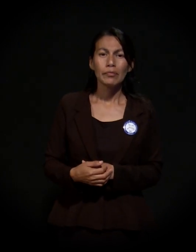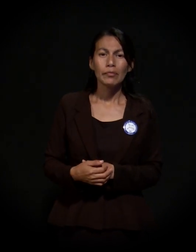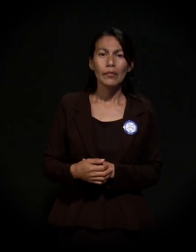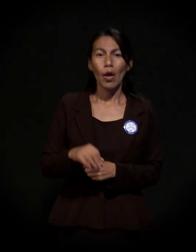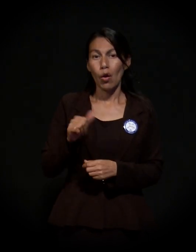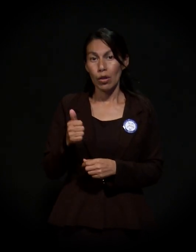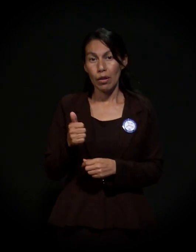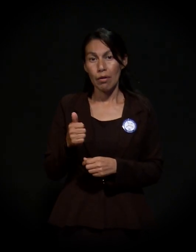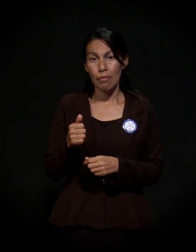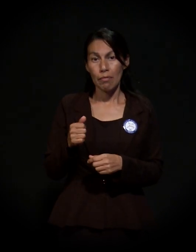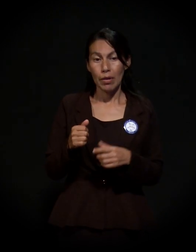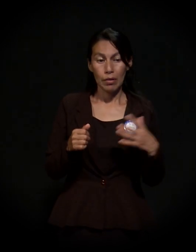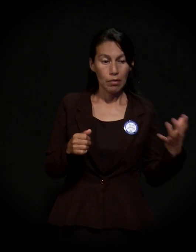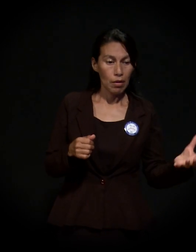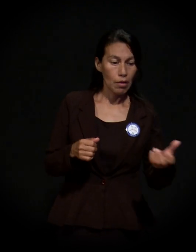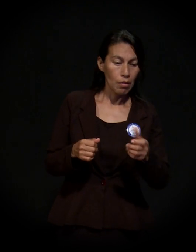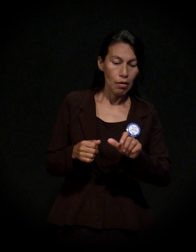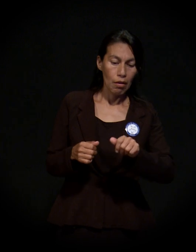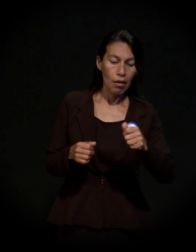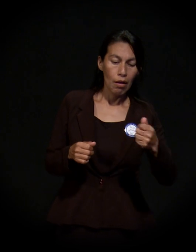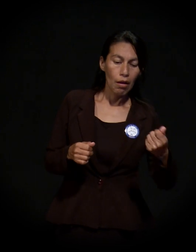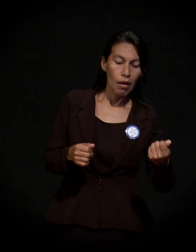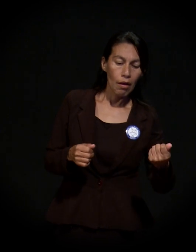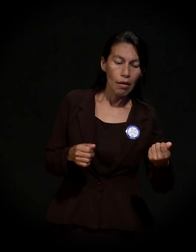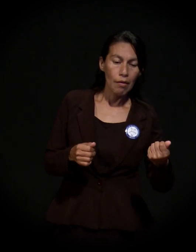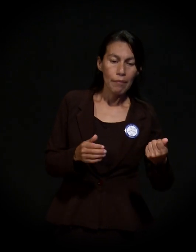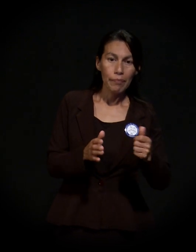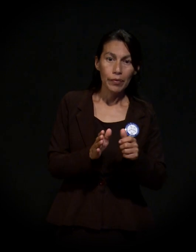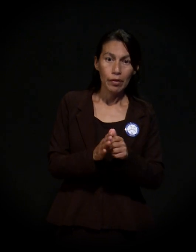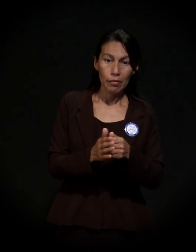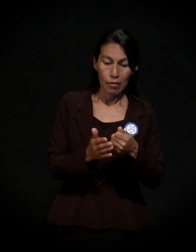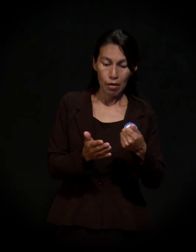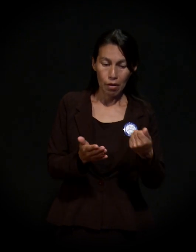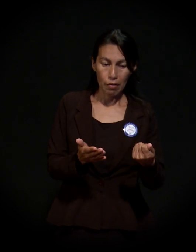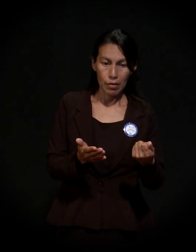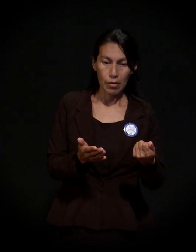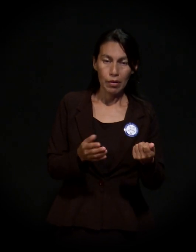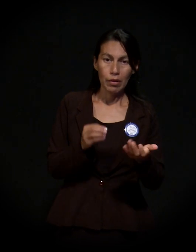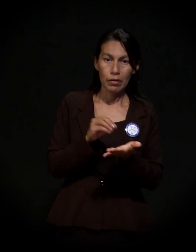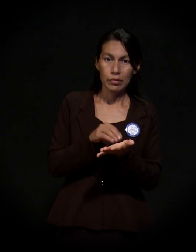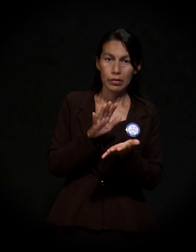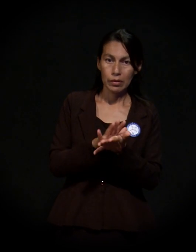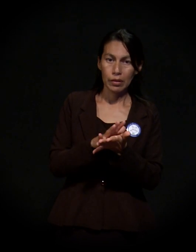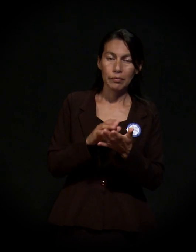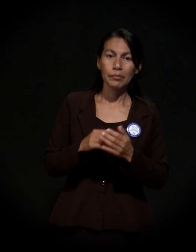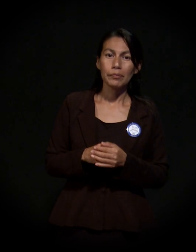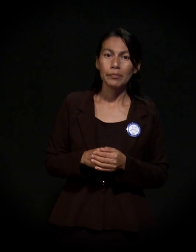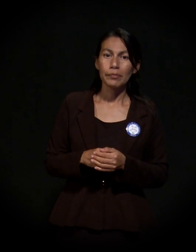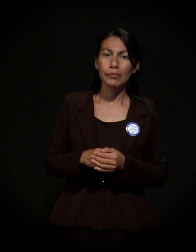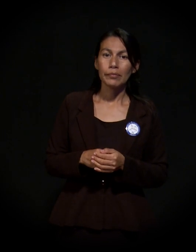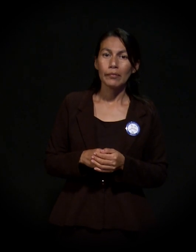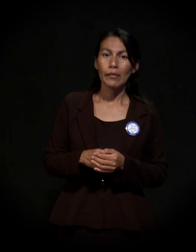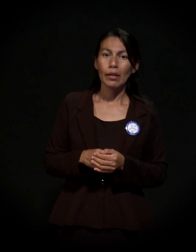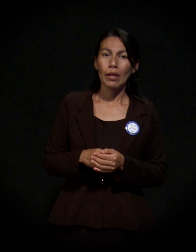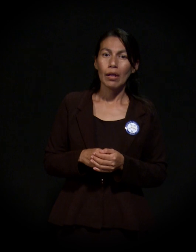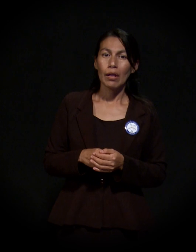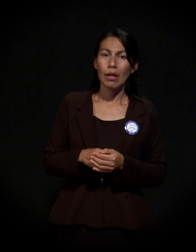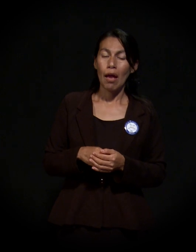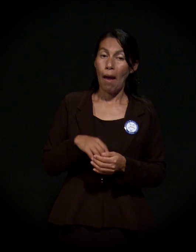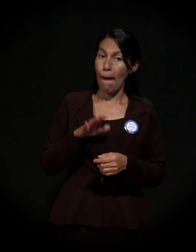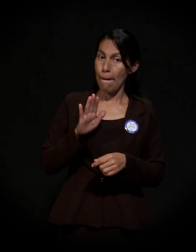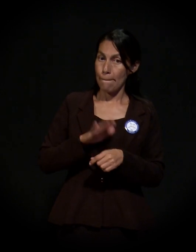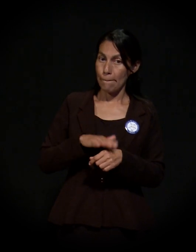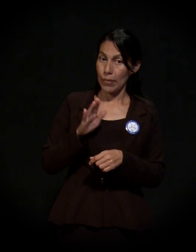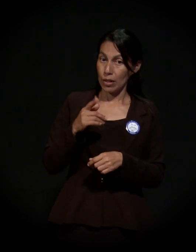otra mano la abrí y fue esta cita. Mas yo a Jehová